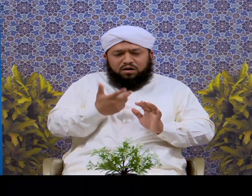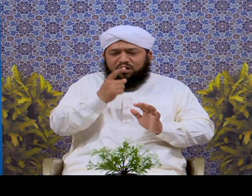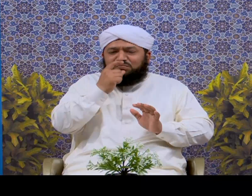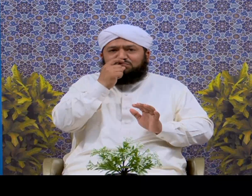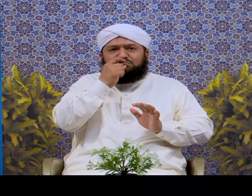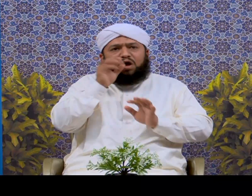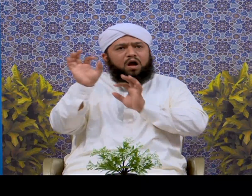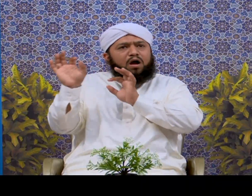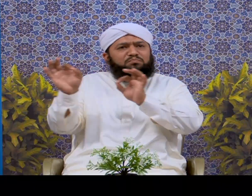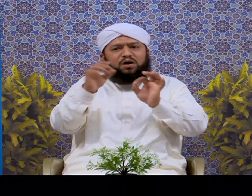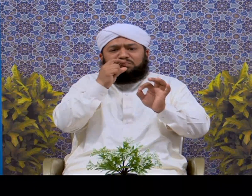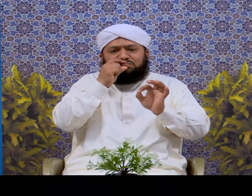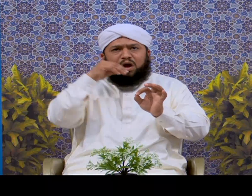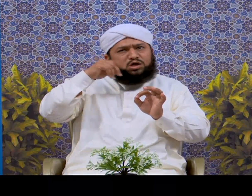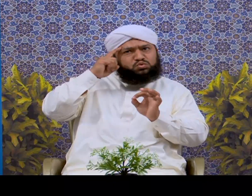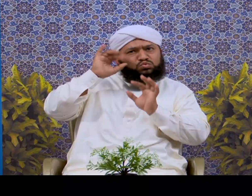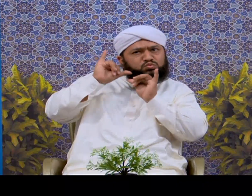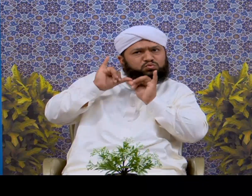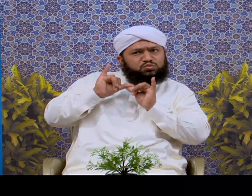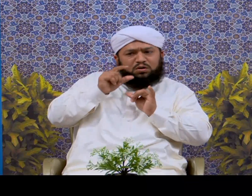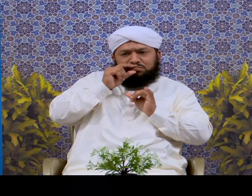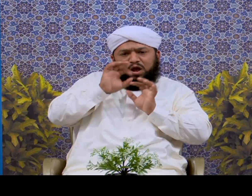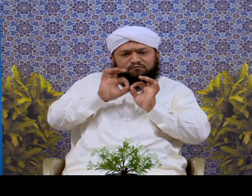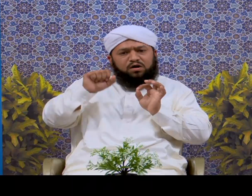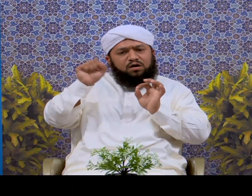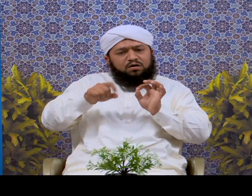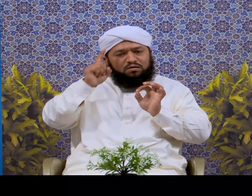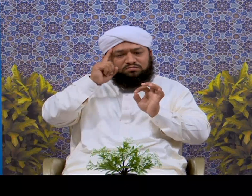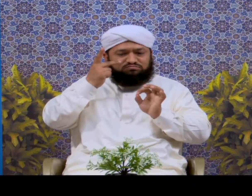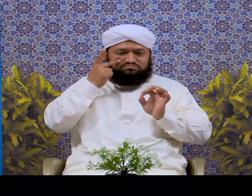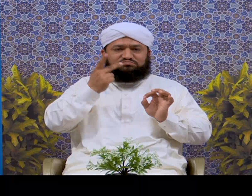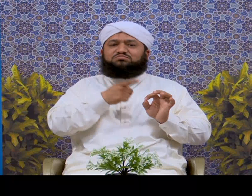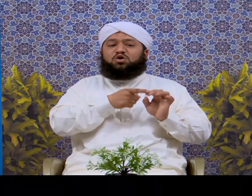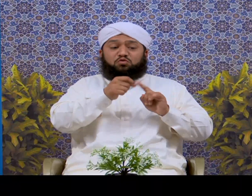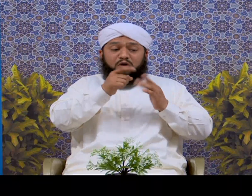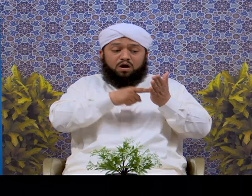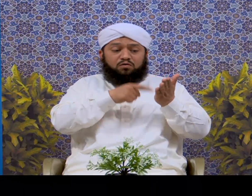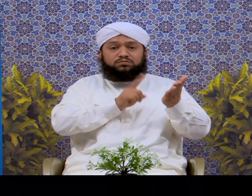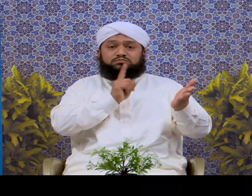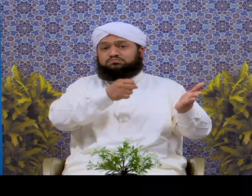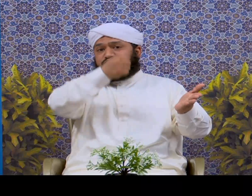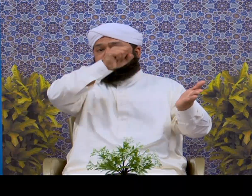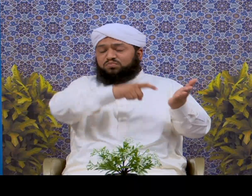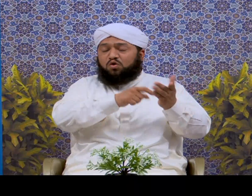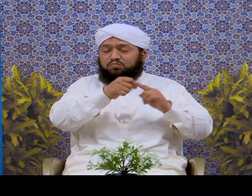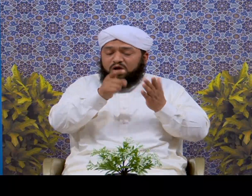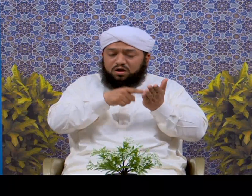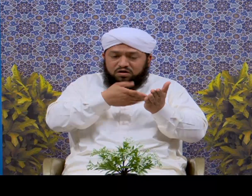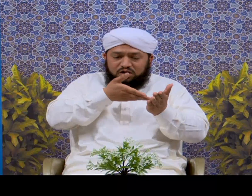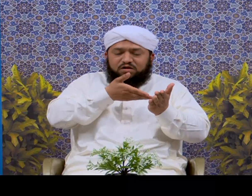کا انداز چیک کرنا ہوگا۔ اللہ پاک کا کلام پاکیزہ قرآن تو سچا ہے۔ جب قرآن فرماتا ہے کہ روزے کے ذریعے